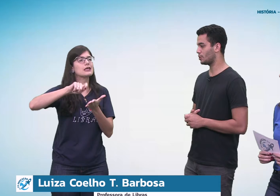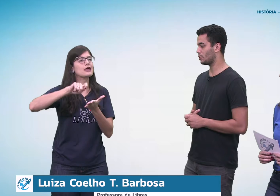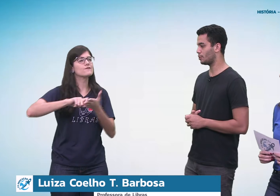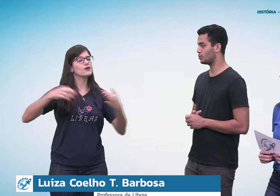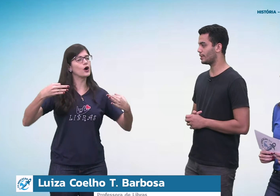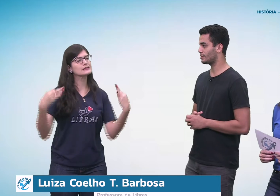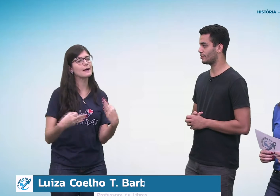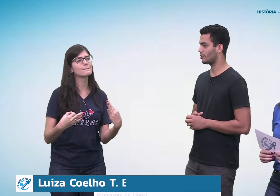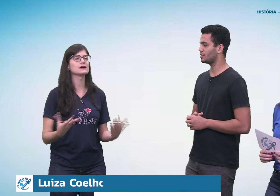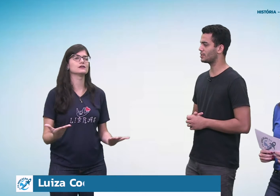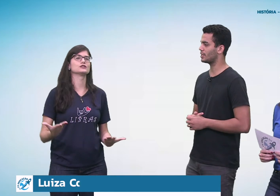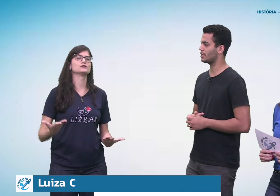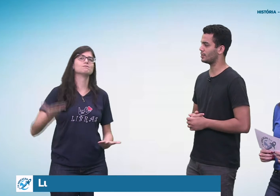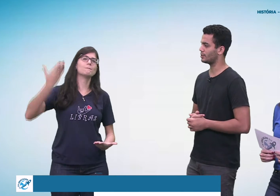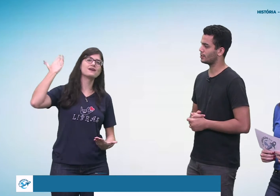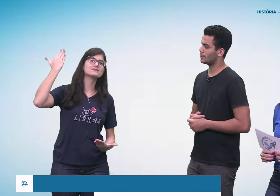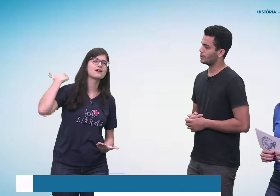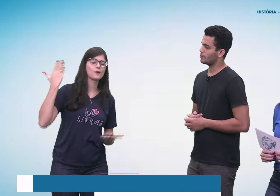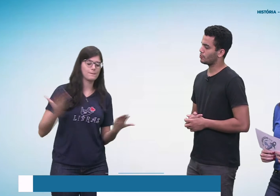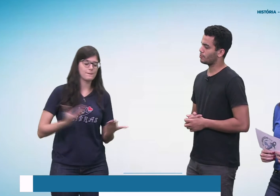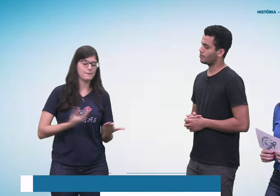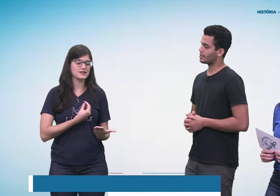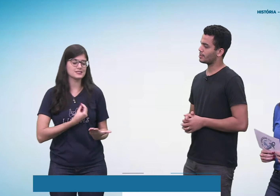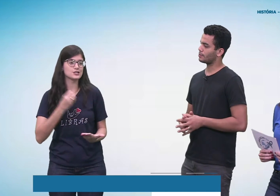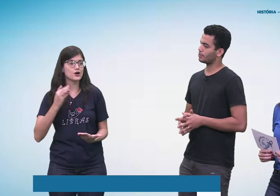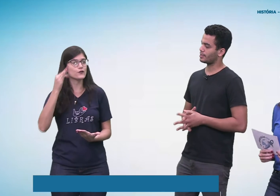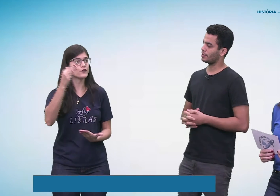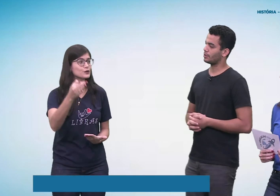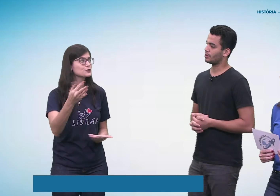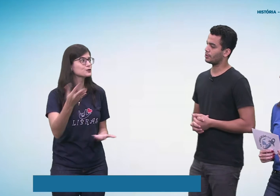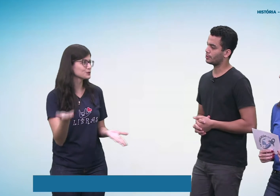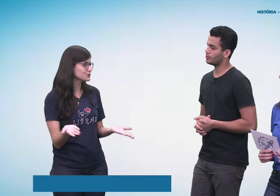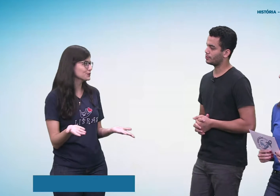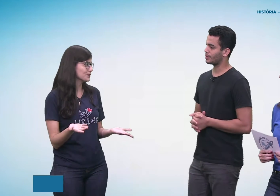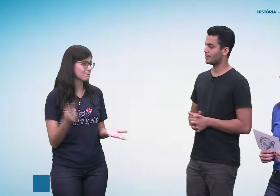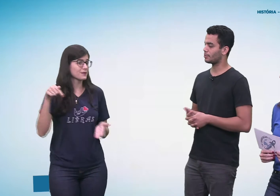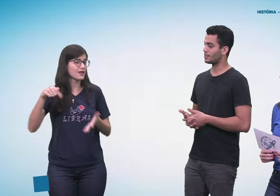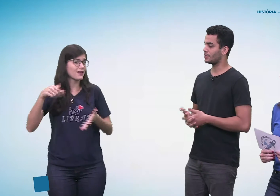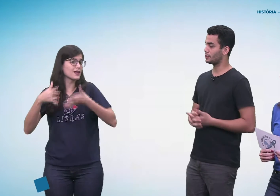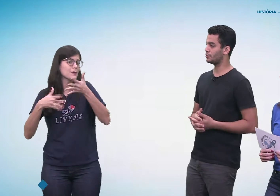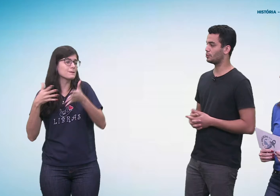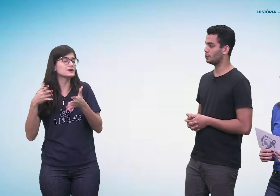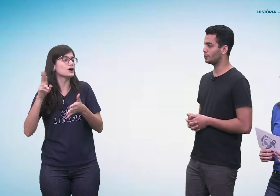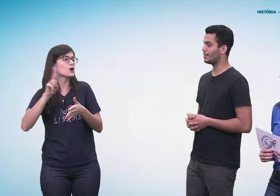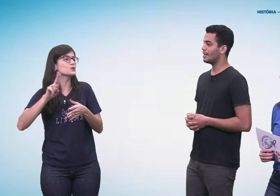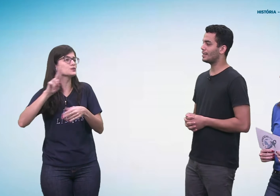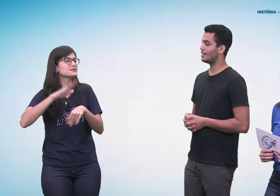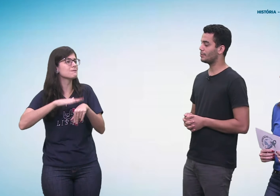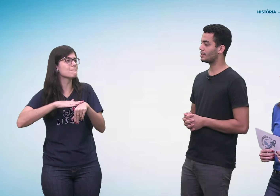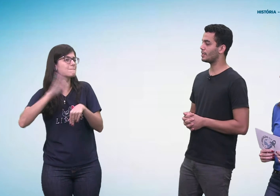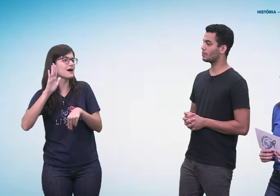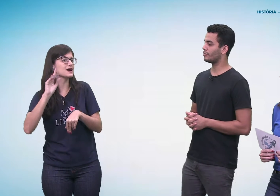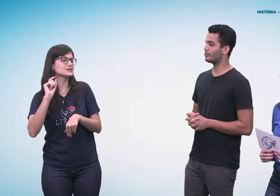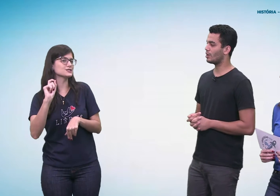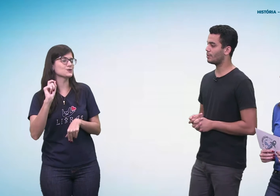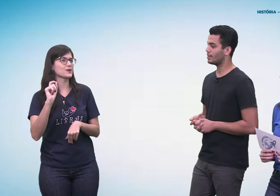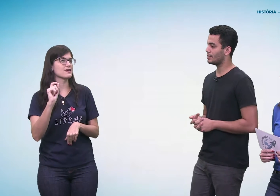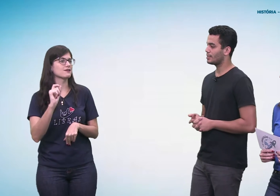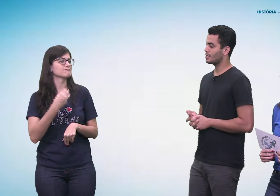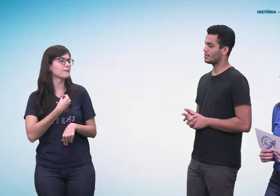no português, a forma escrita. No passado, por exemplo, passado, presente, futuro. Na Libras é de uma forma